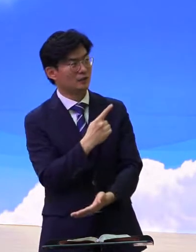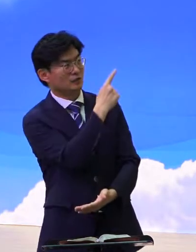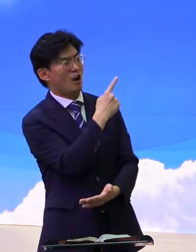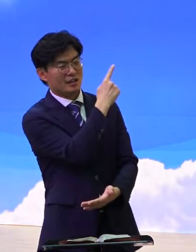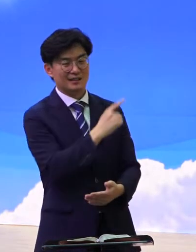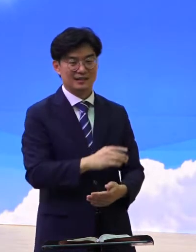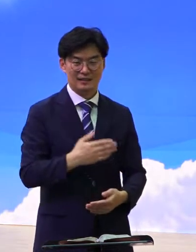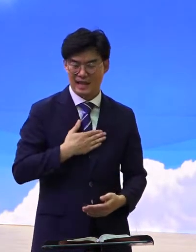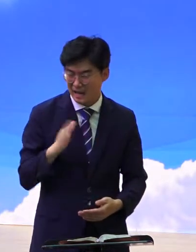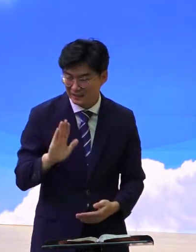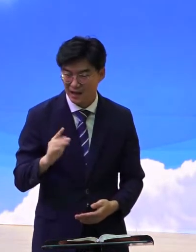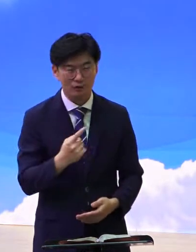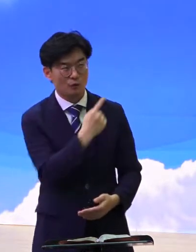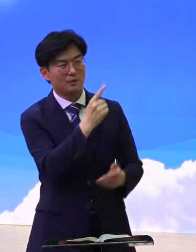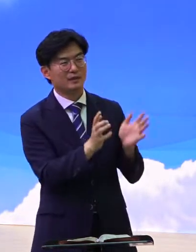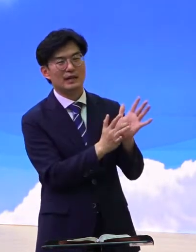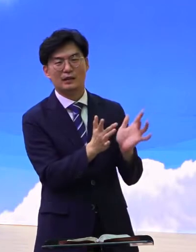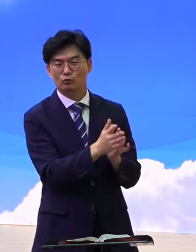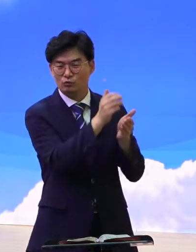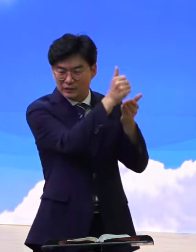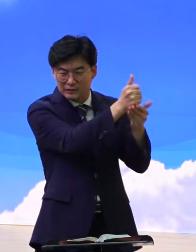아니라 예수님입니다.